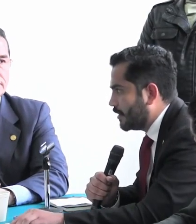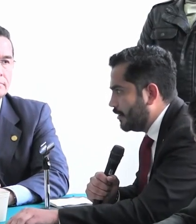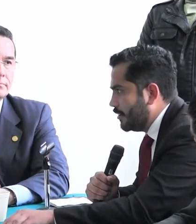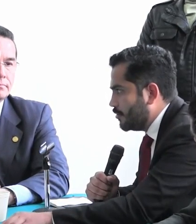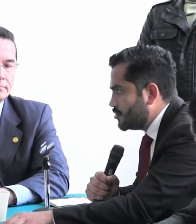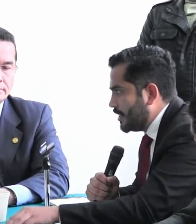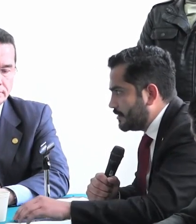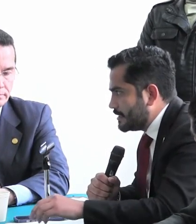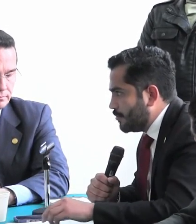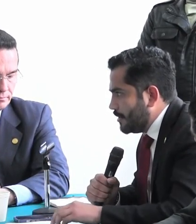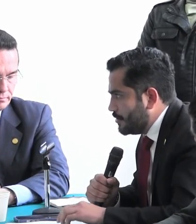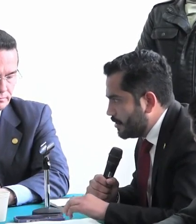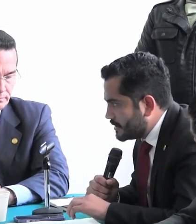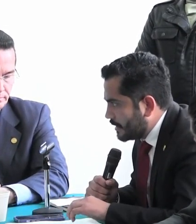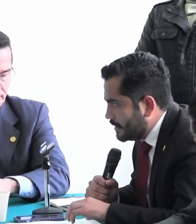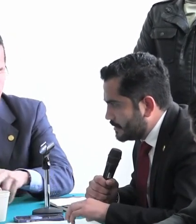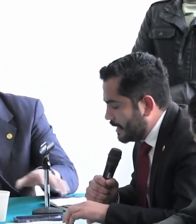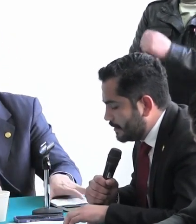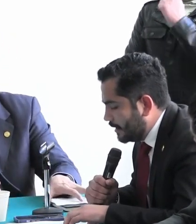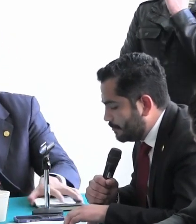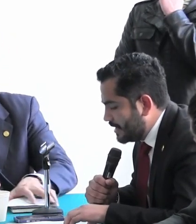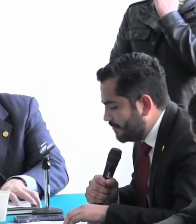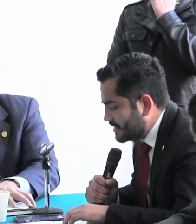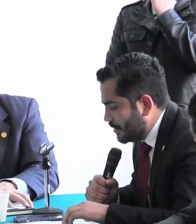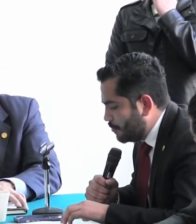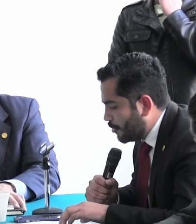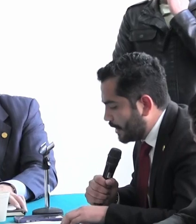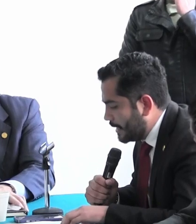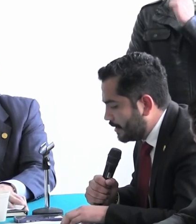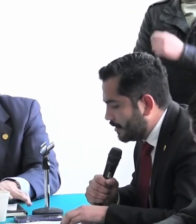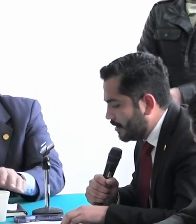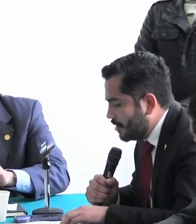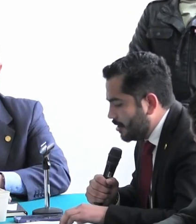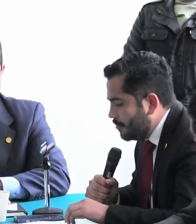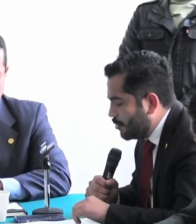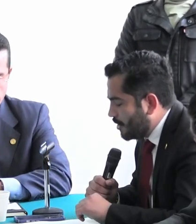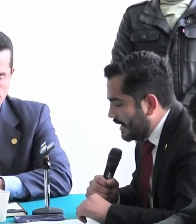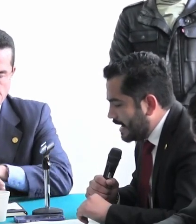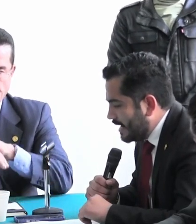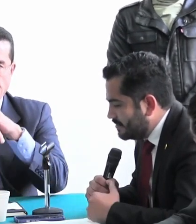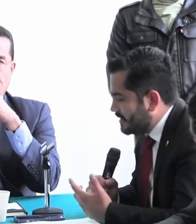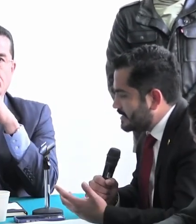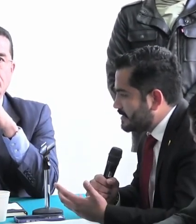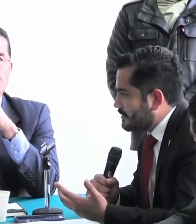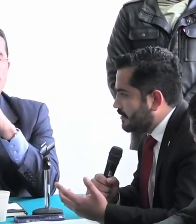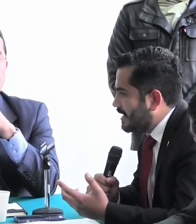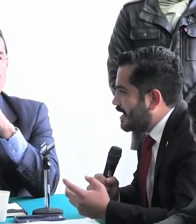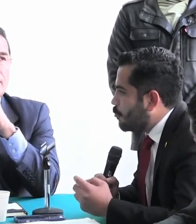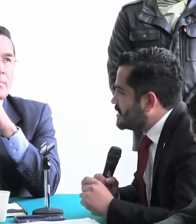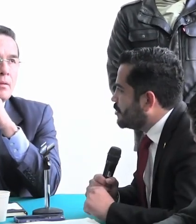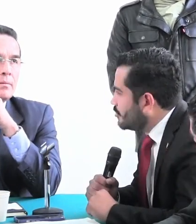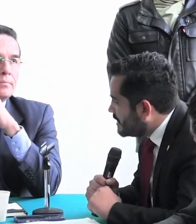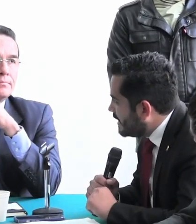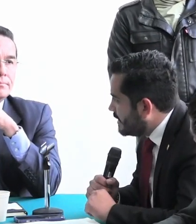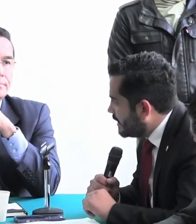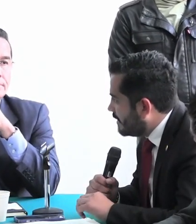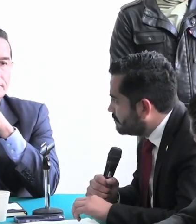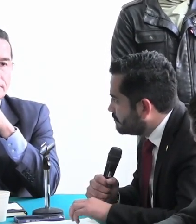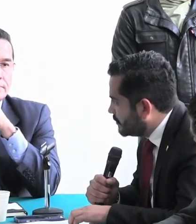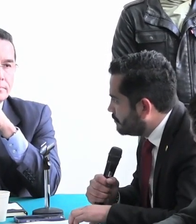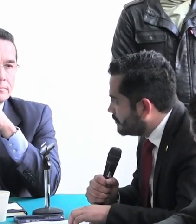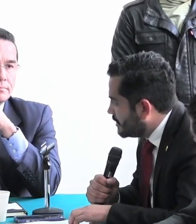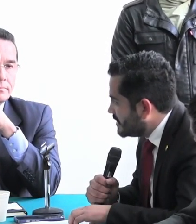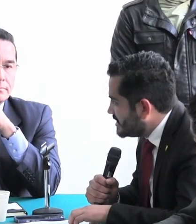difiero con ciertas opiniones que aquí se han manifestado. ¿Por qué? Porque antes de la cuestión